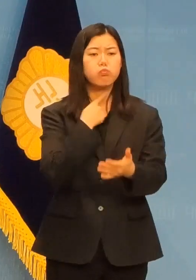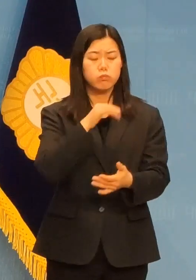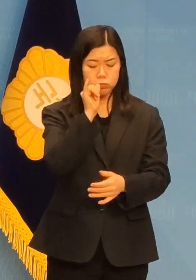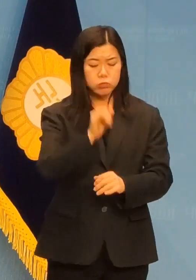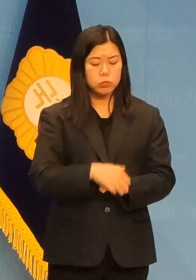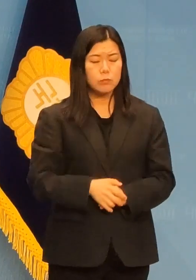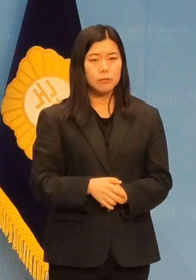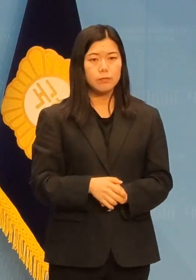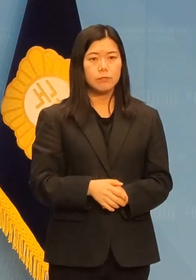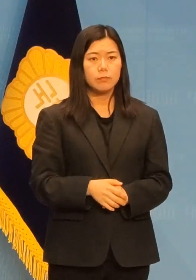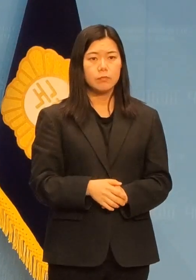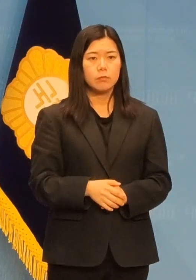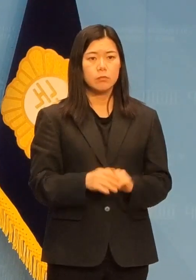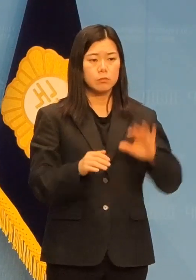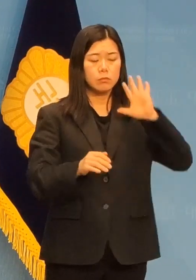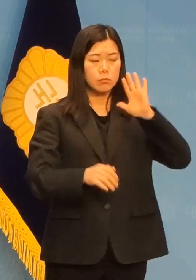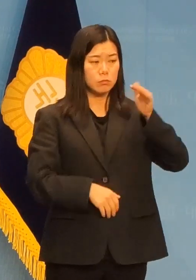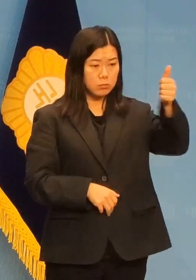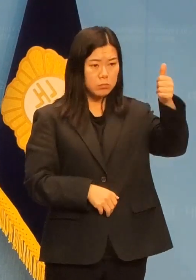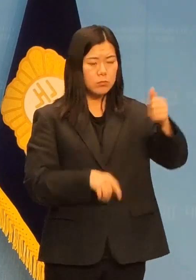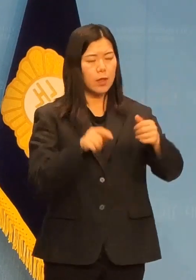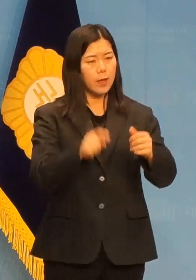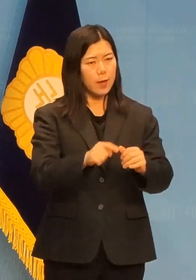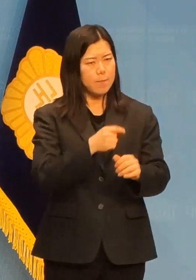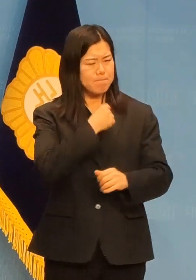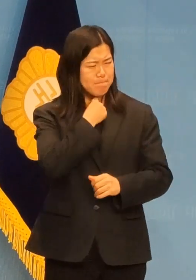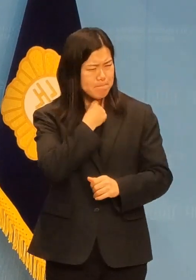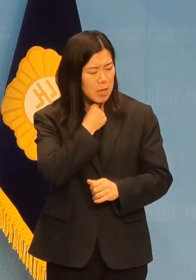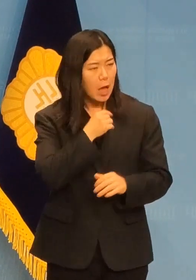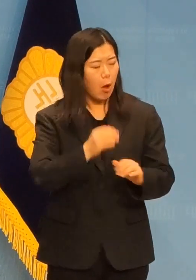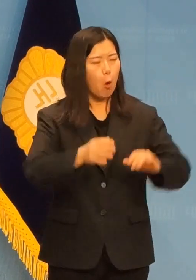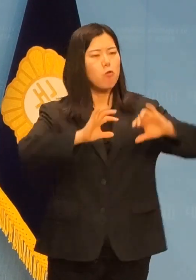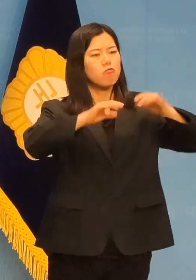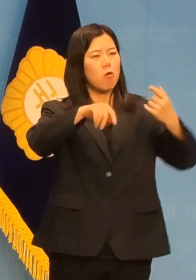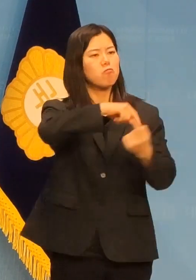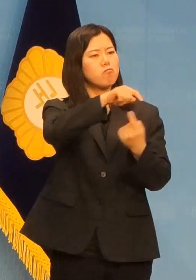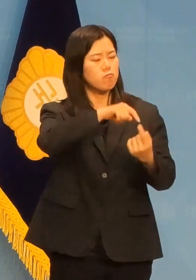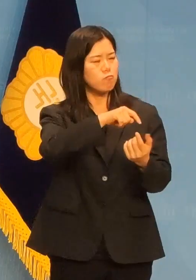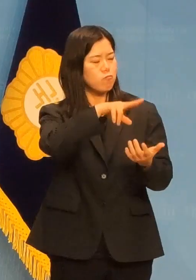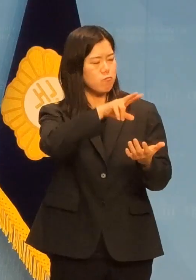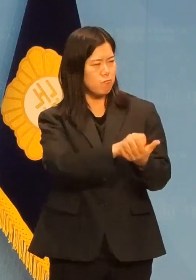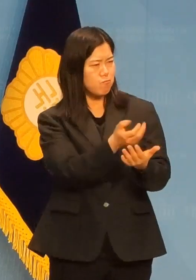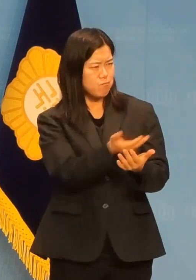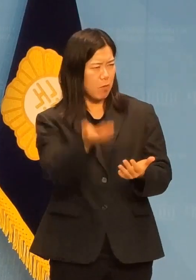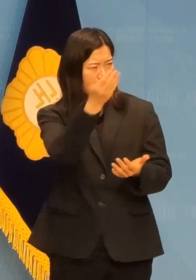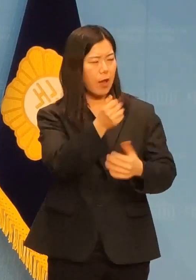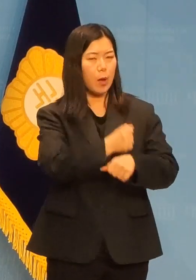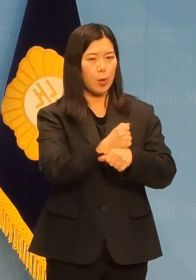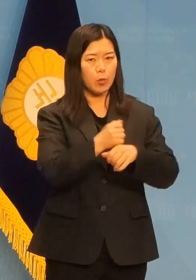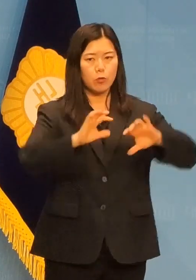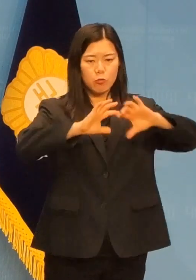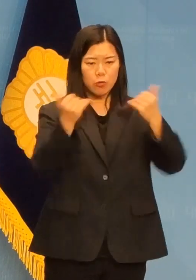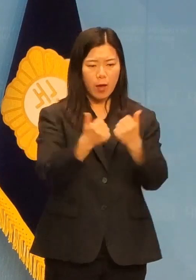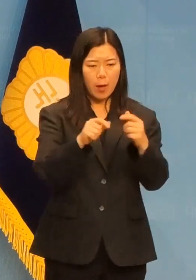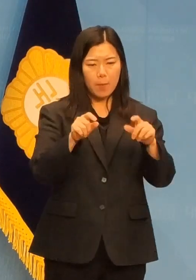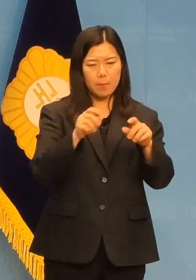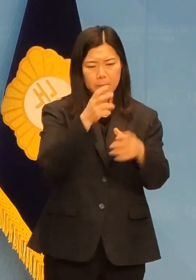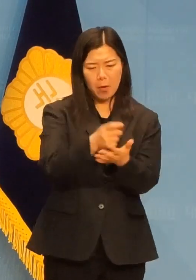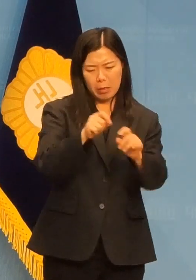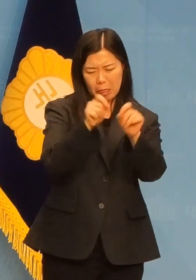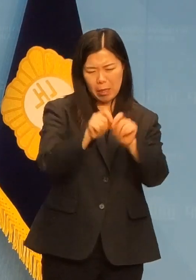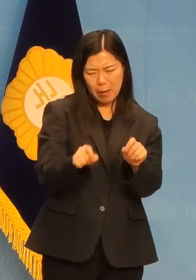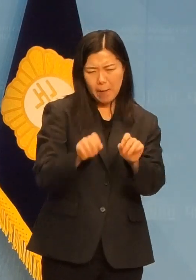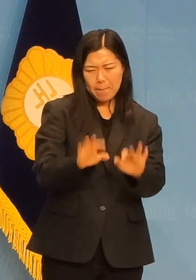사안입니다. 대통령이 그 수건을 국정의제로 격상시키고 국회에 계류된 법안의 조속한